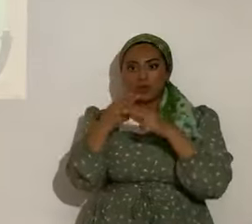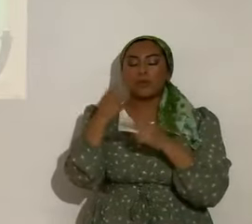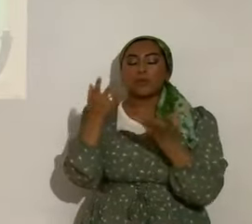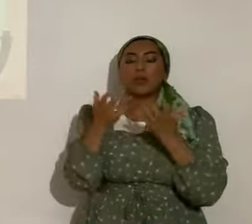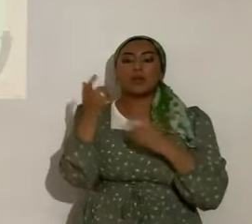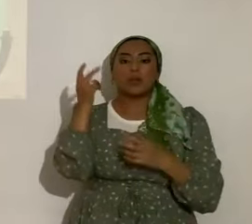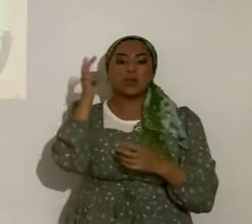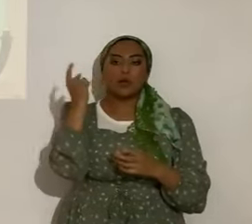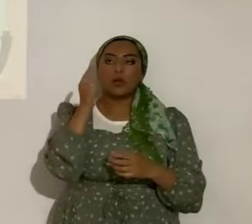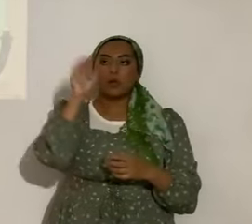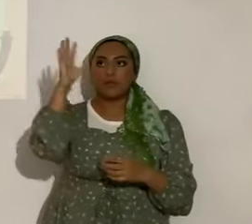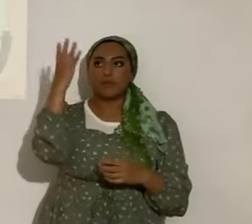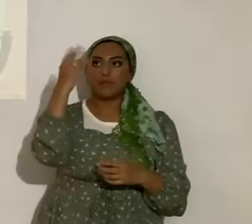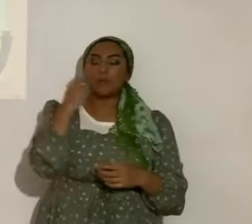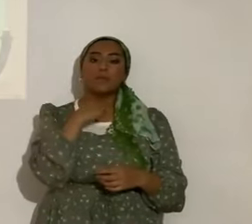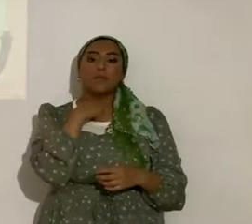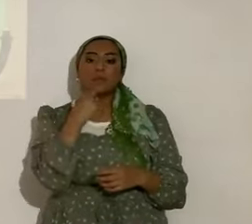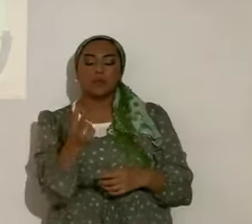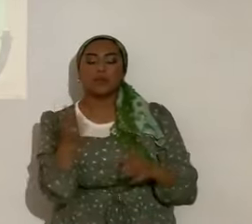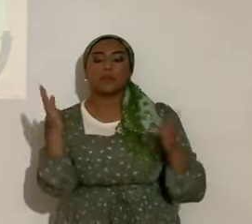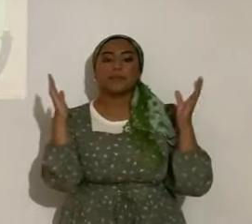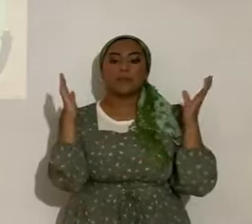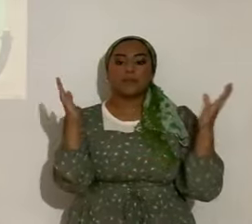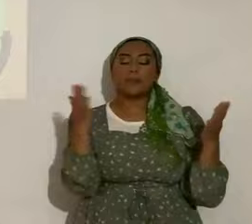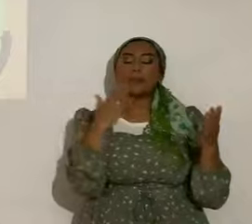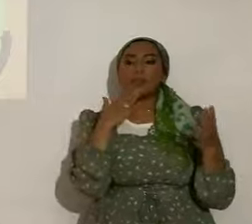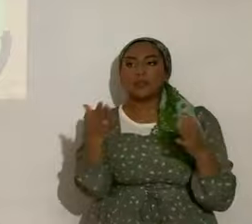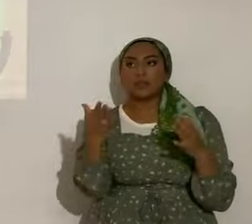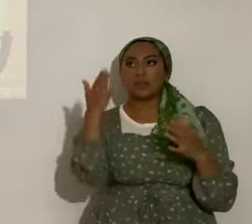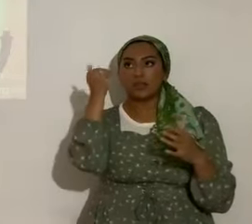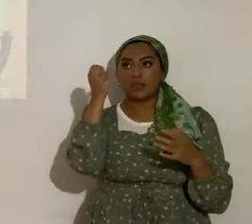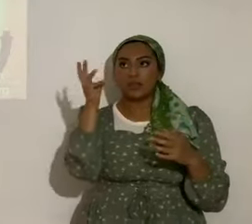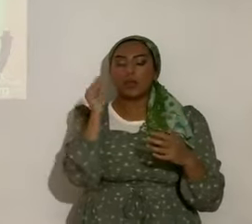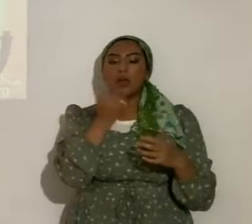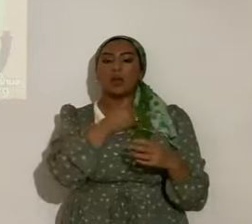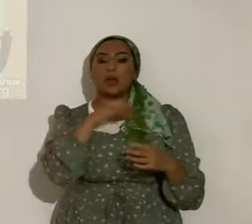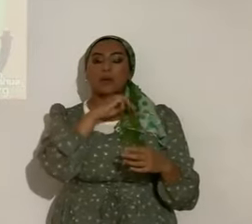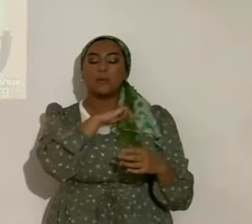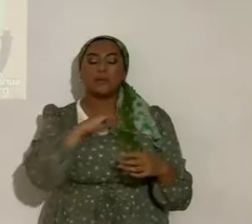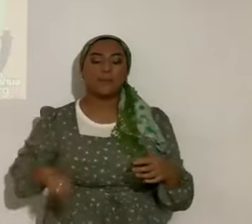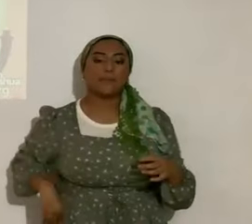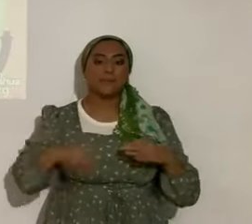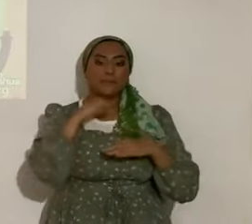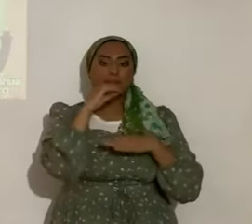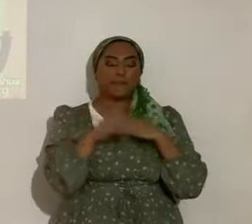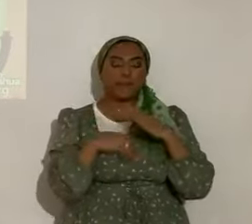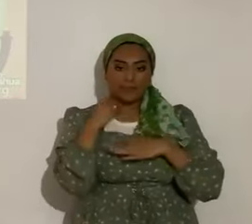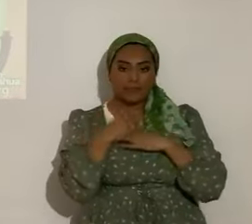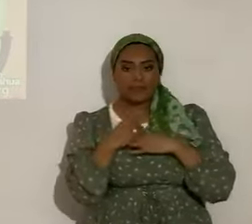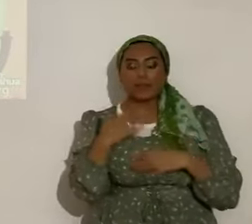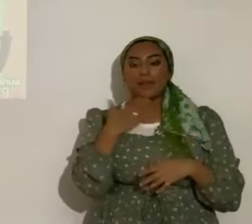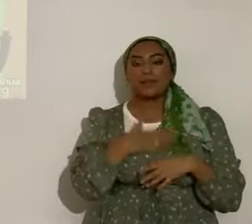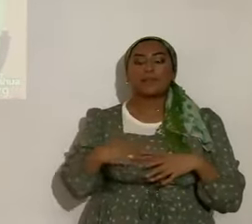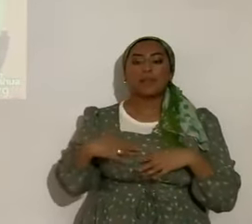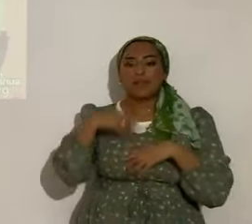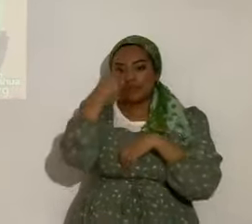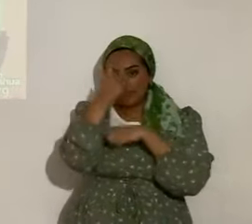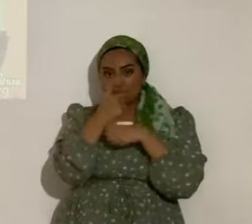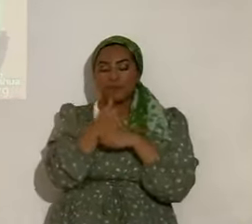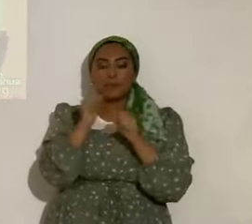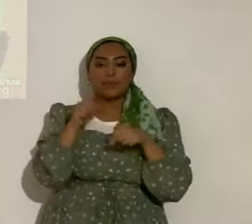oír solamente tu preciosa voz. Toda gama ya son nuestro Mesías. Amén, ve amén. Por favor, pueden